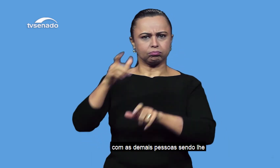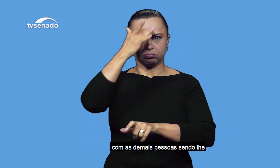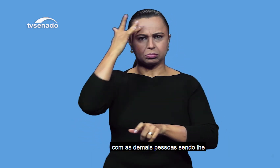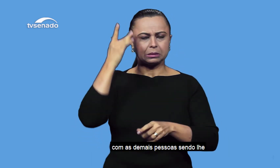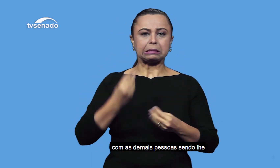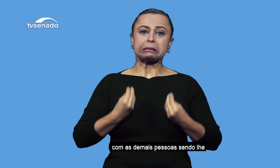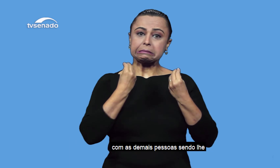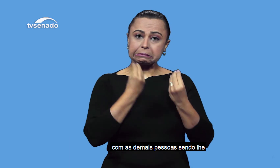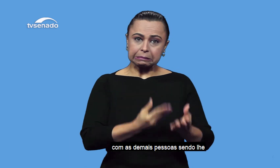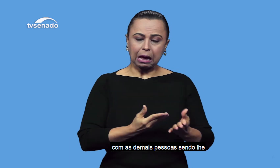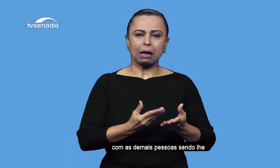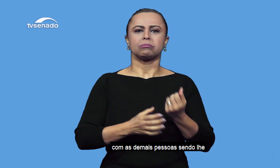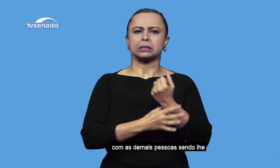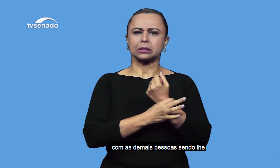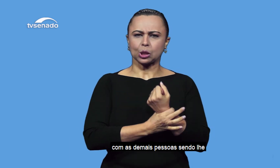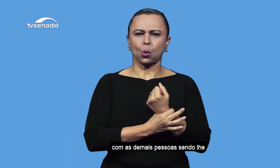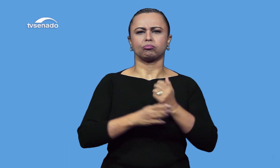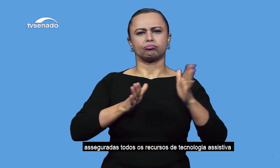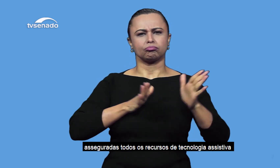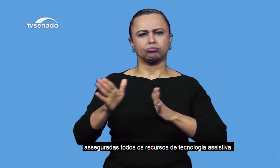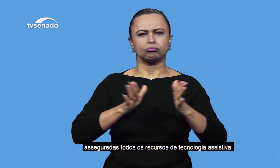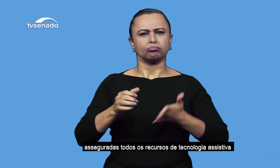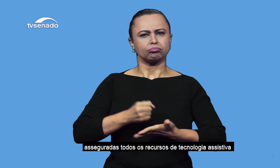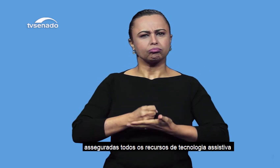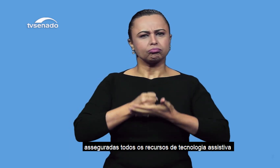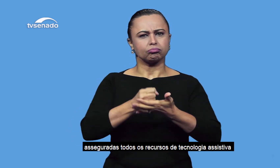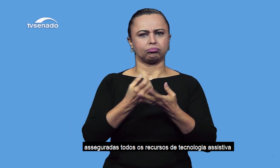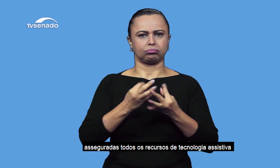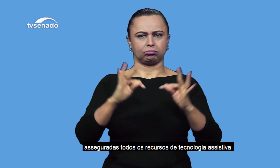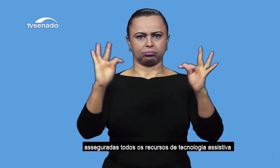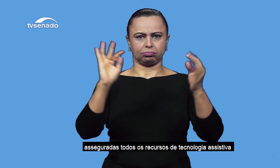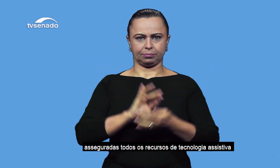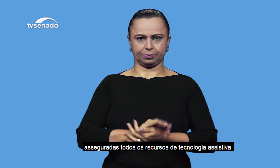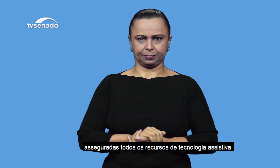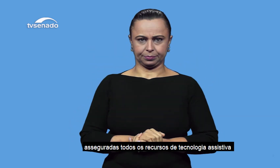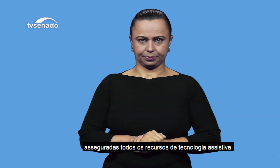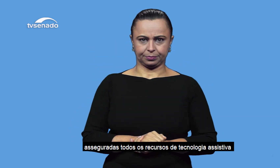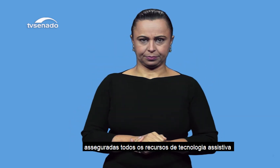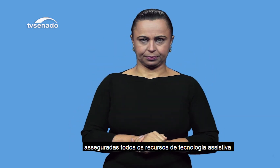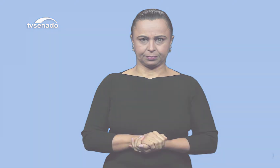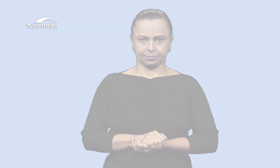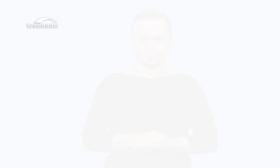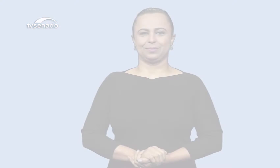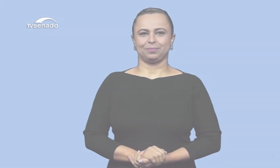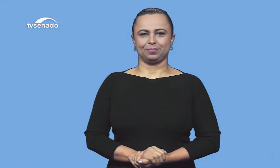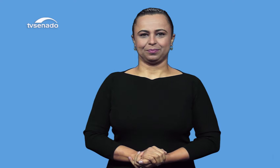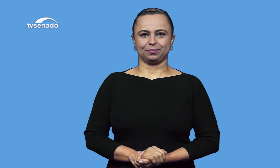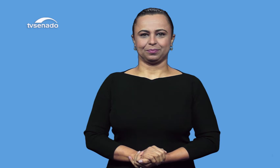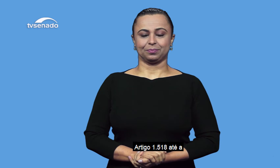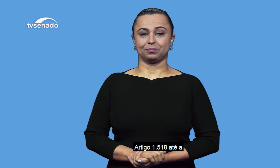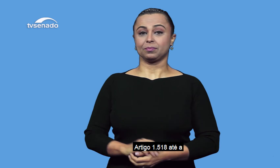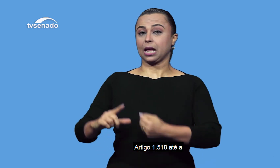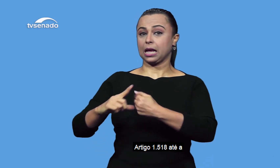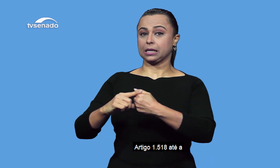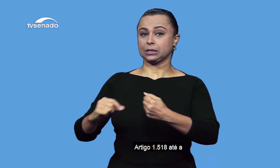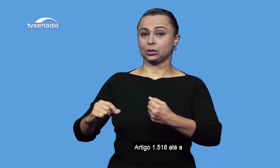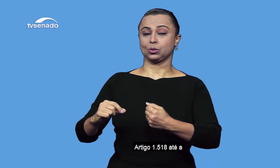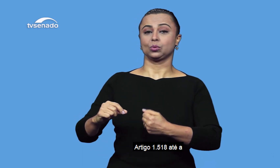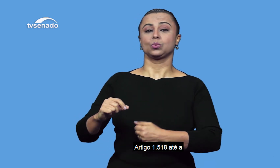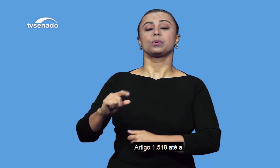condições com as demais pessoas sendo lhe asseguradas todos os recursos de tecnologia assistiva